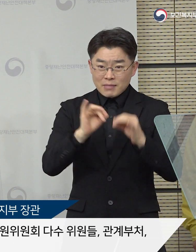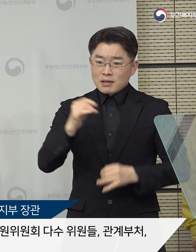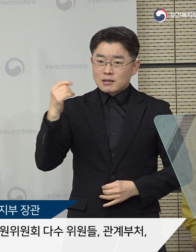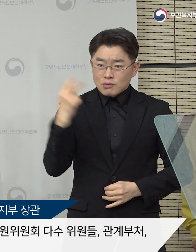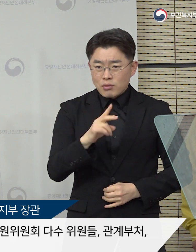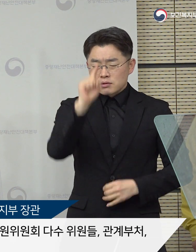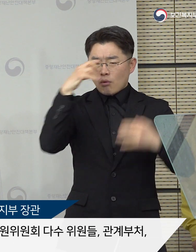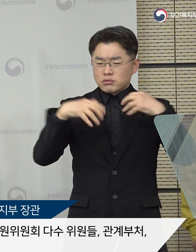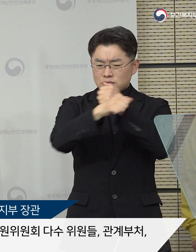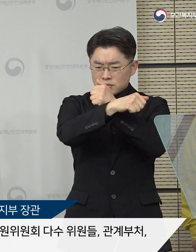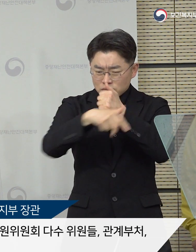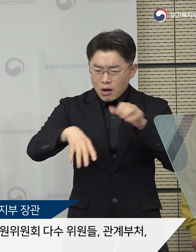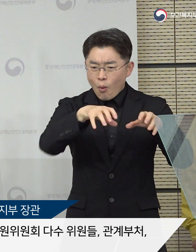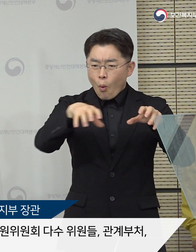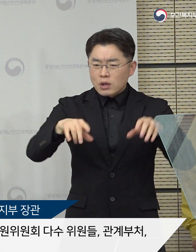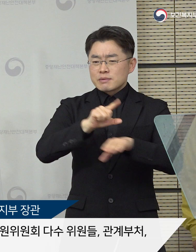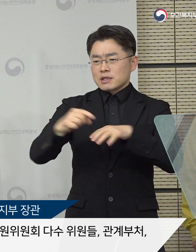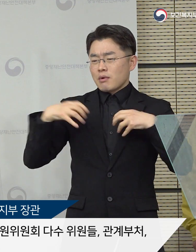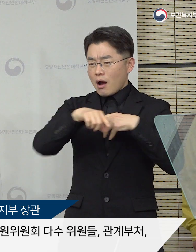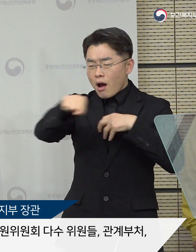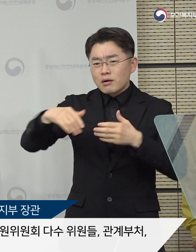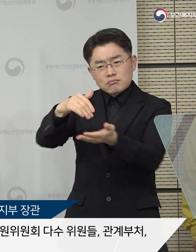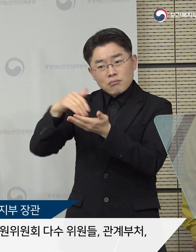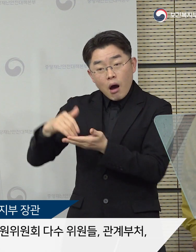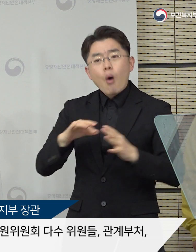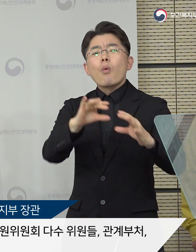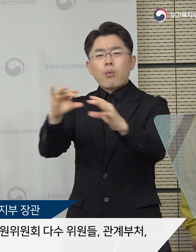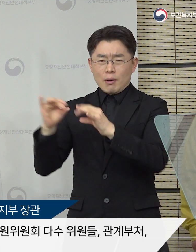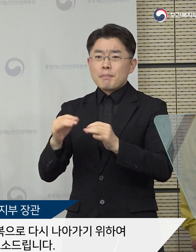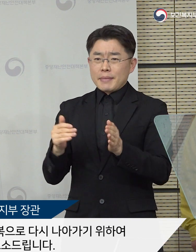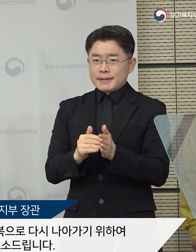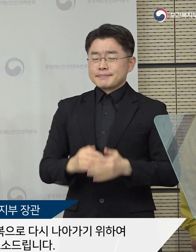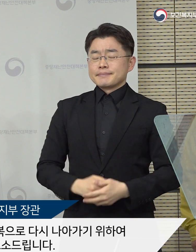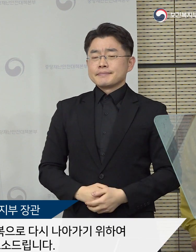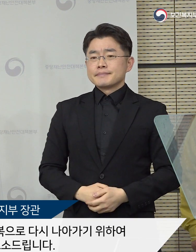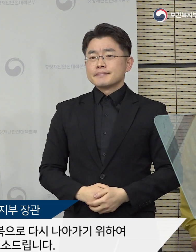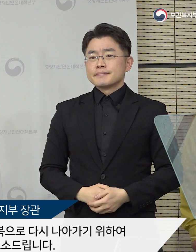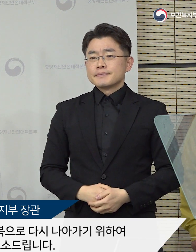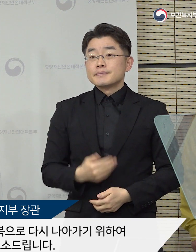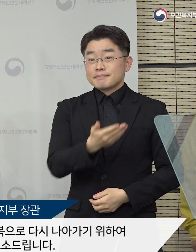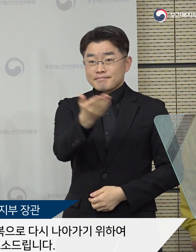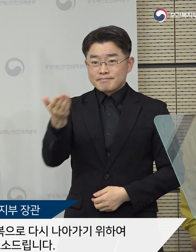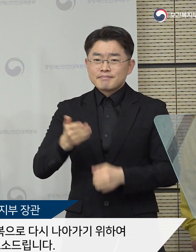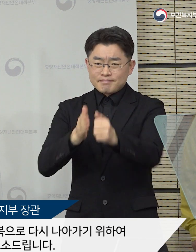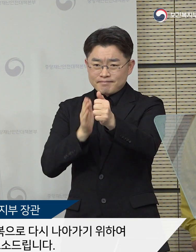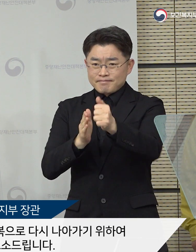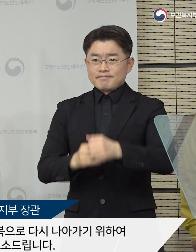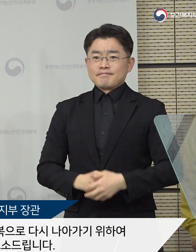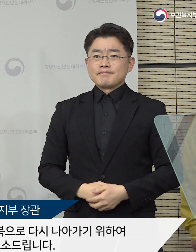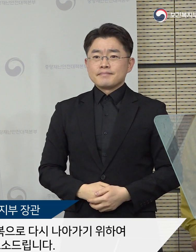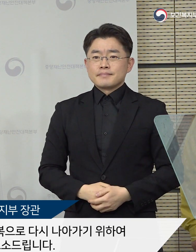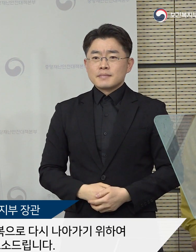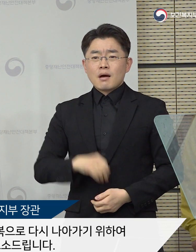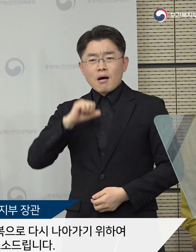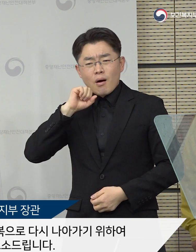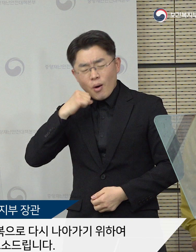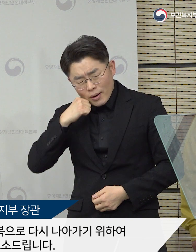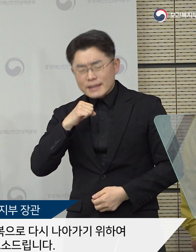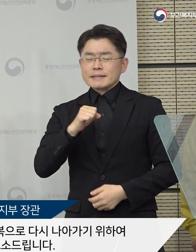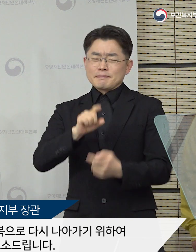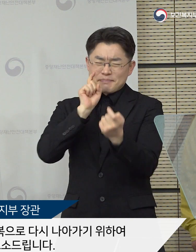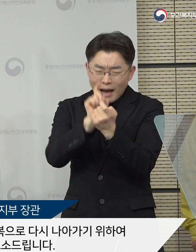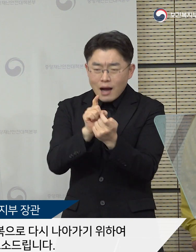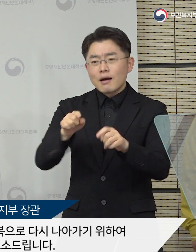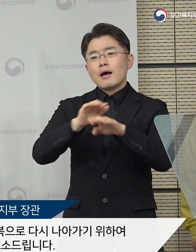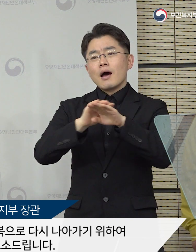관계부처, 지자체 등도 거의 동일한 의견이었습니다. 국민 여러분, 현재의 위기를 극복하고